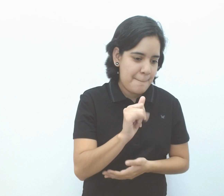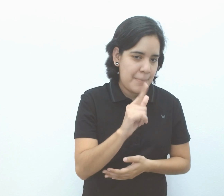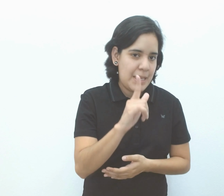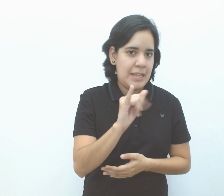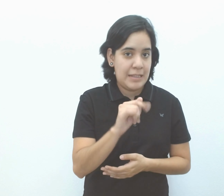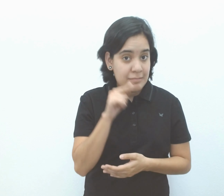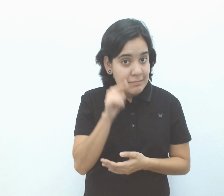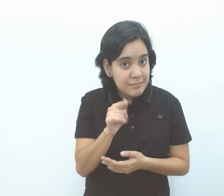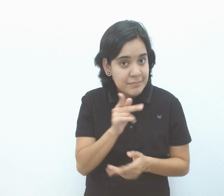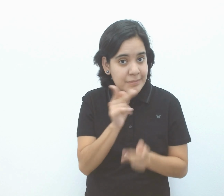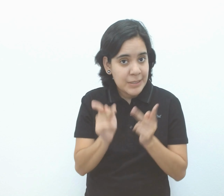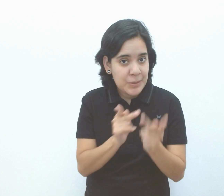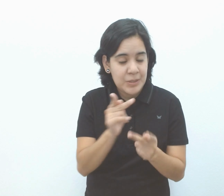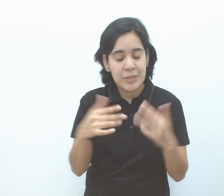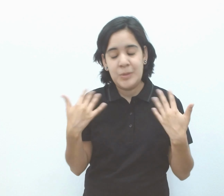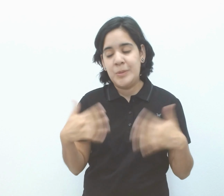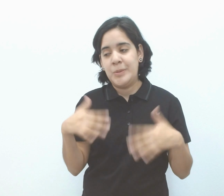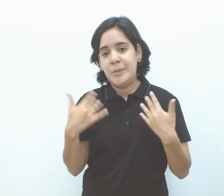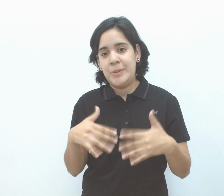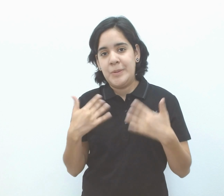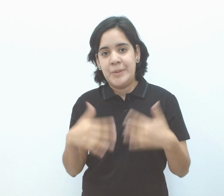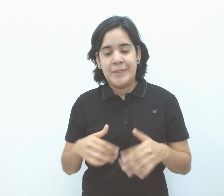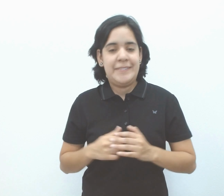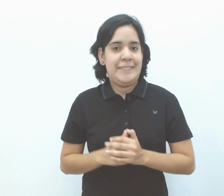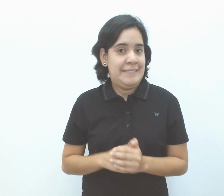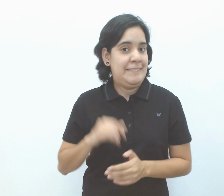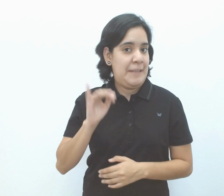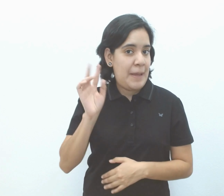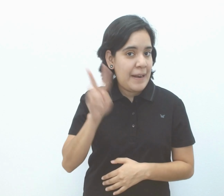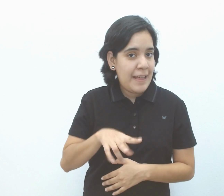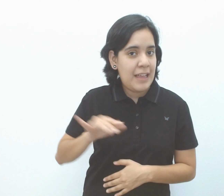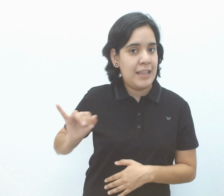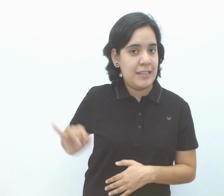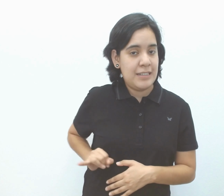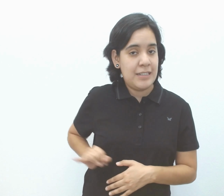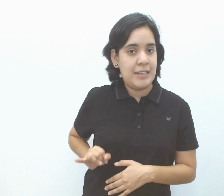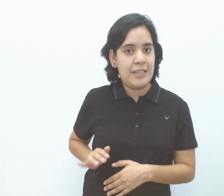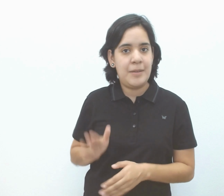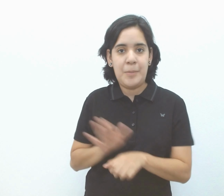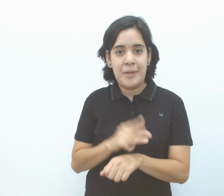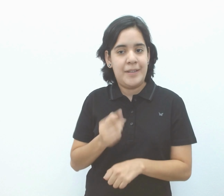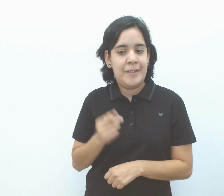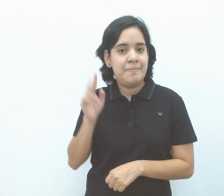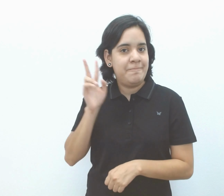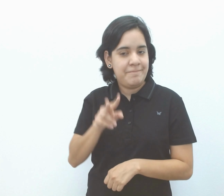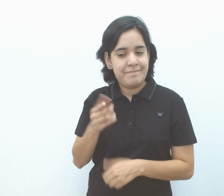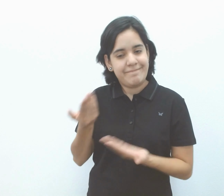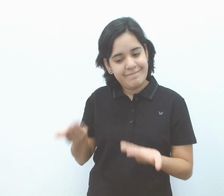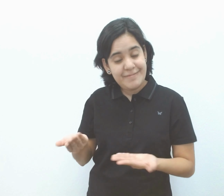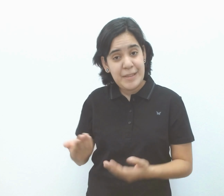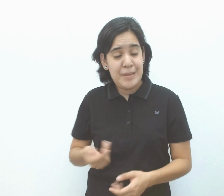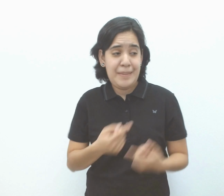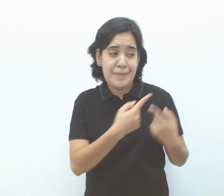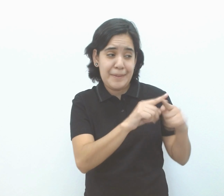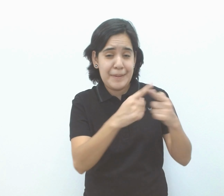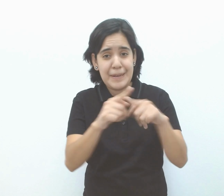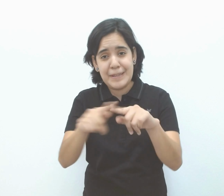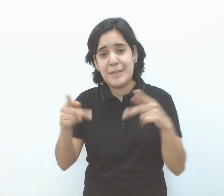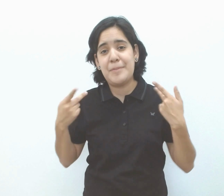compartirnos esto. Me encanta la pregunta, Carlita. Sí, es súper interesante porque además, ¿qué crees, Pili? No estás sola. Mucha gente nos ha preguntado lo